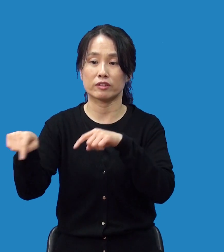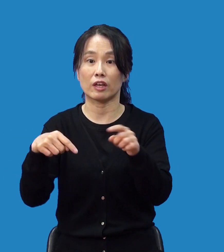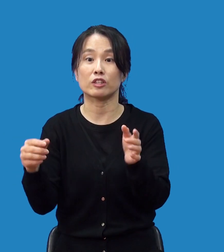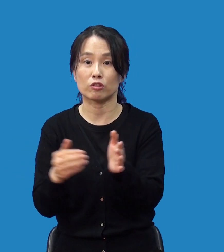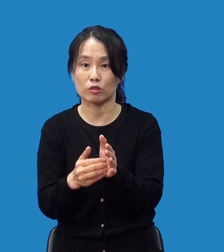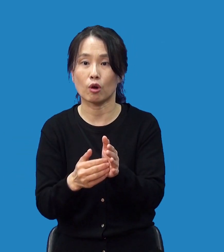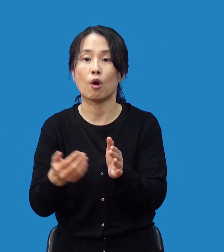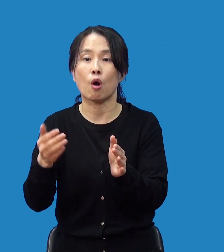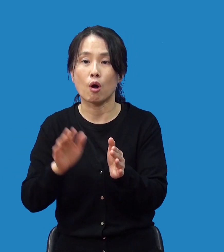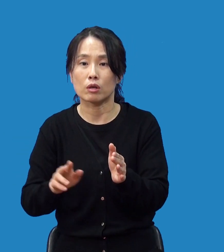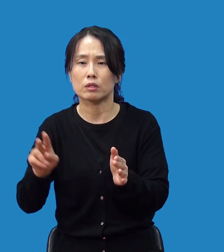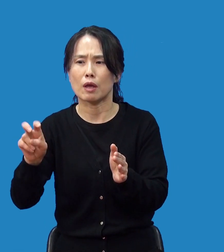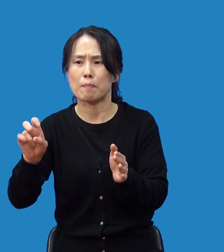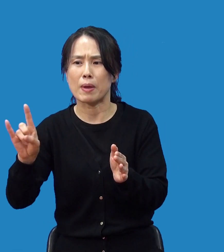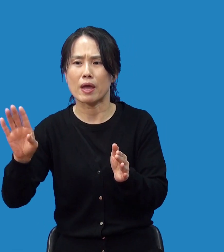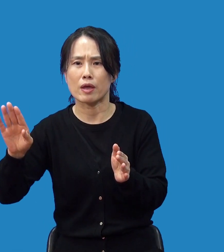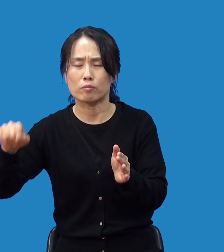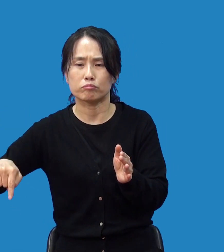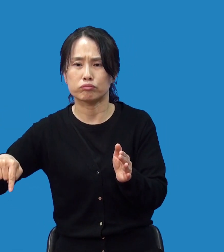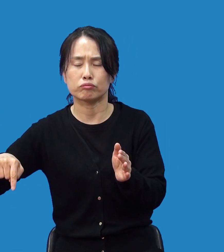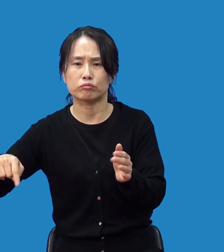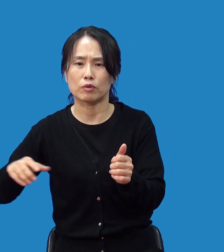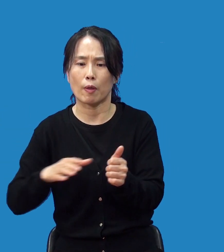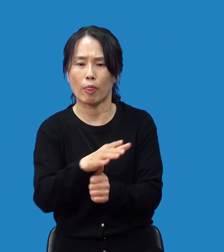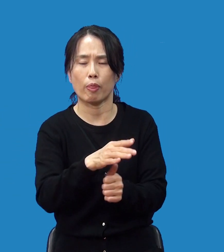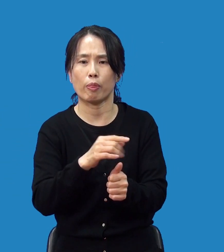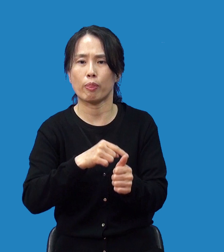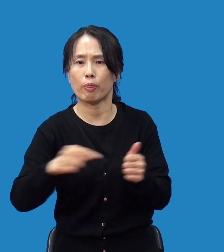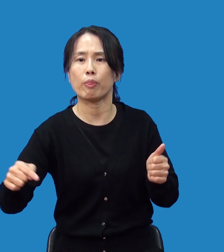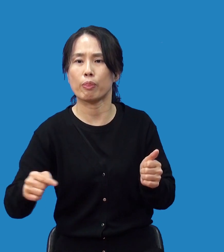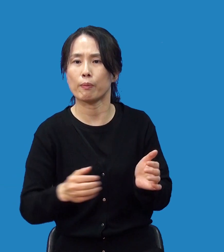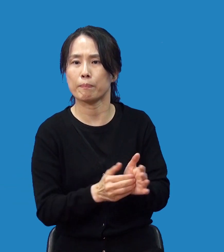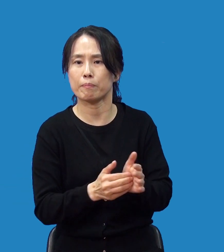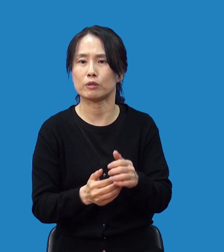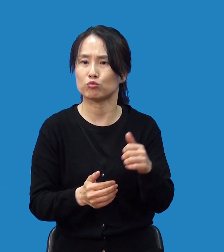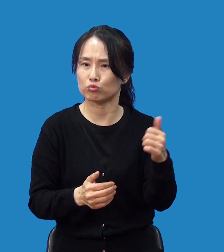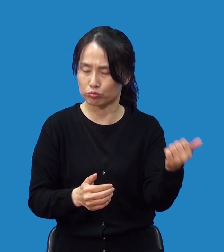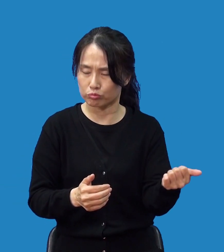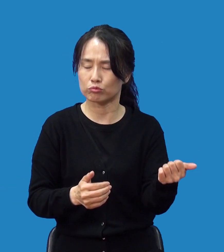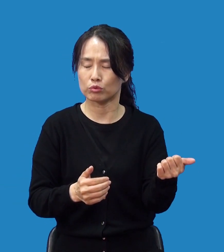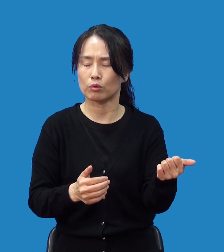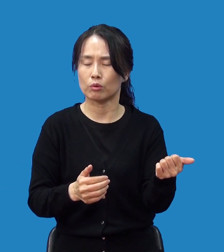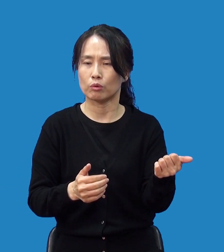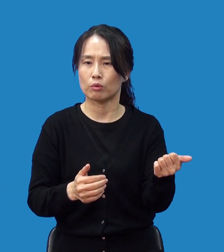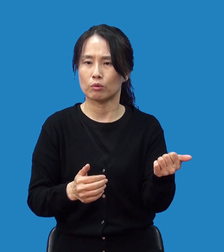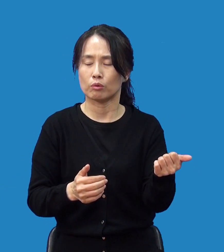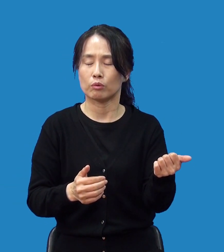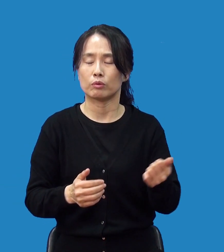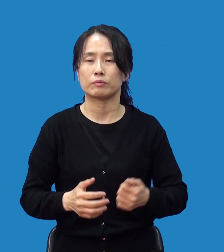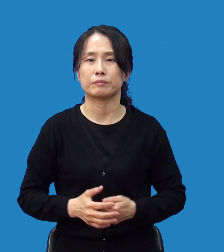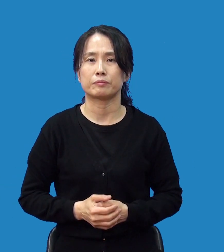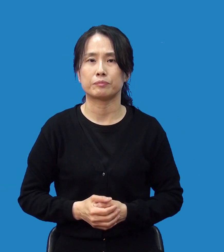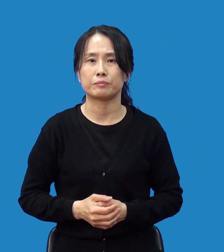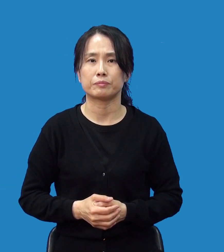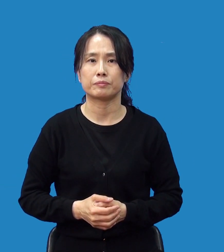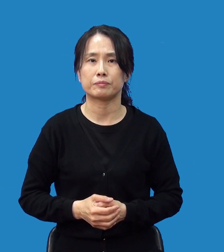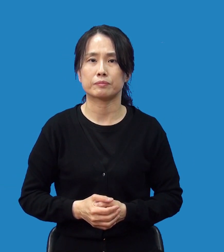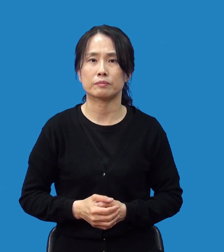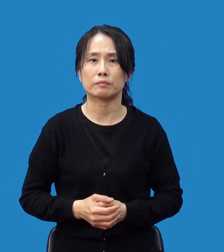네리글리살에게 살해당하면서 생을 끝내고 권좌에서 내려온 거죠.